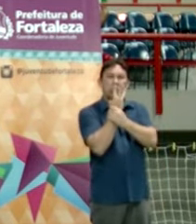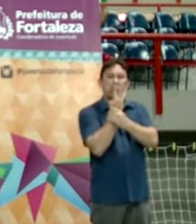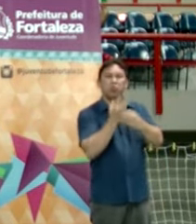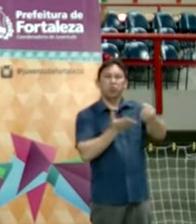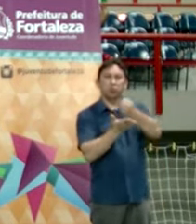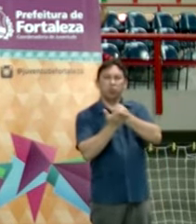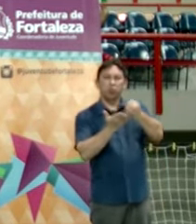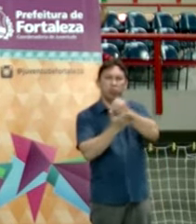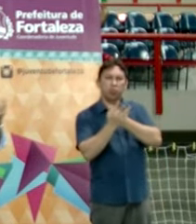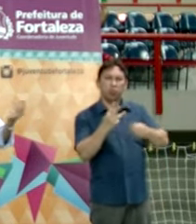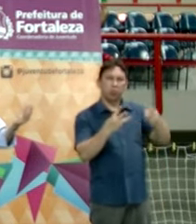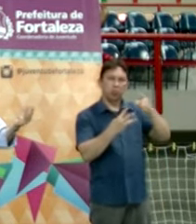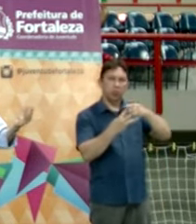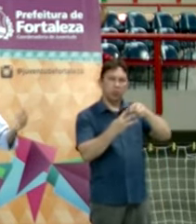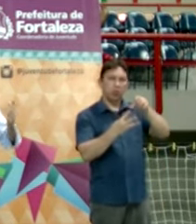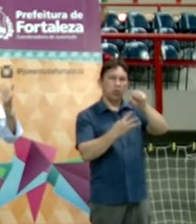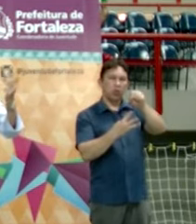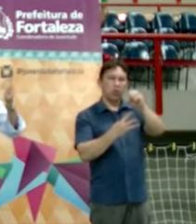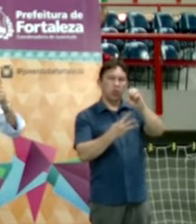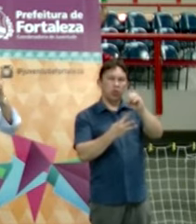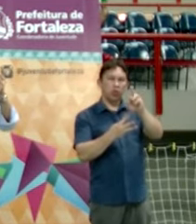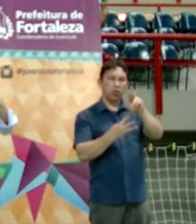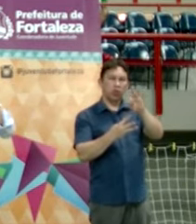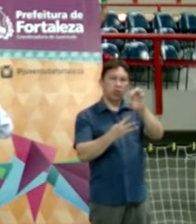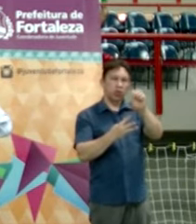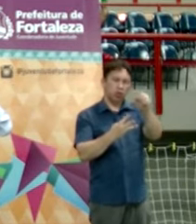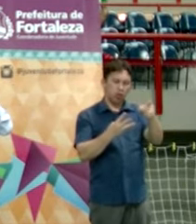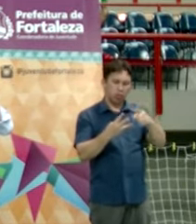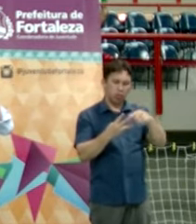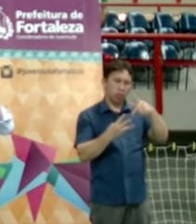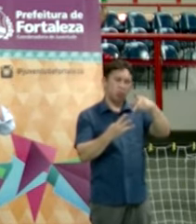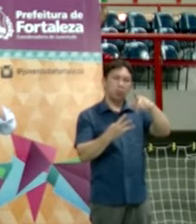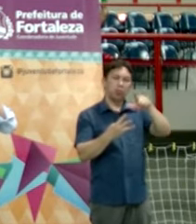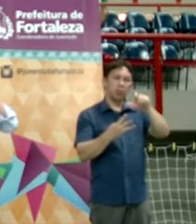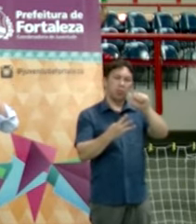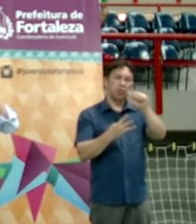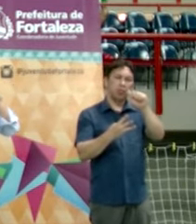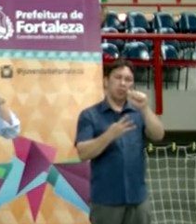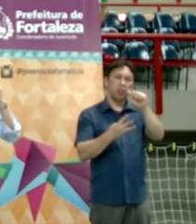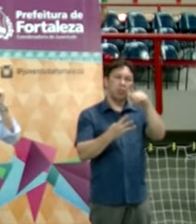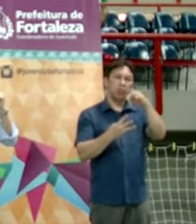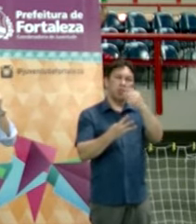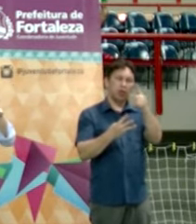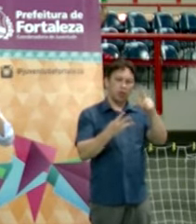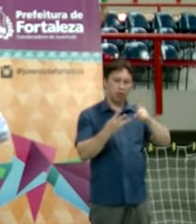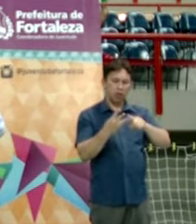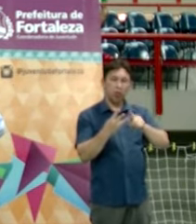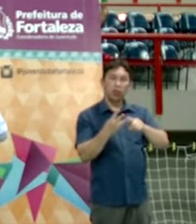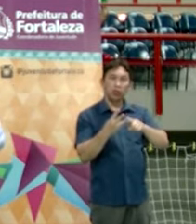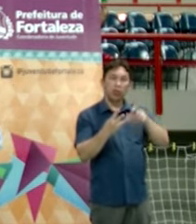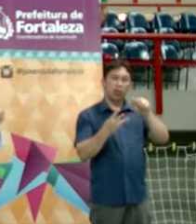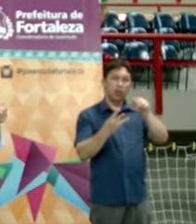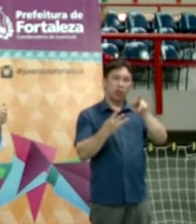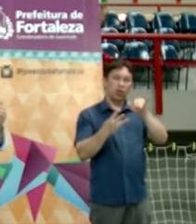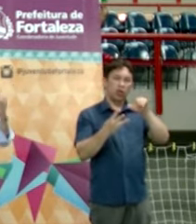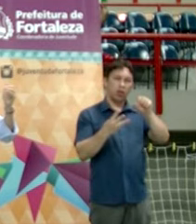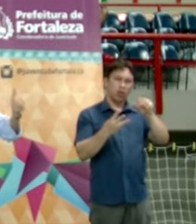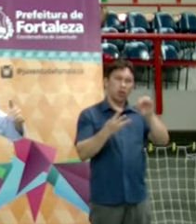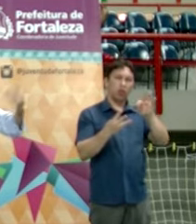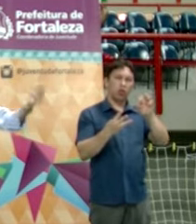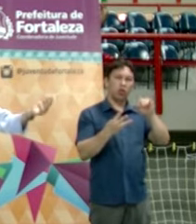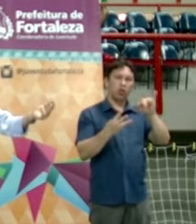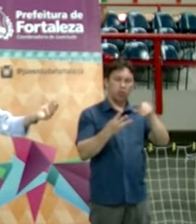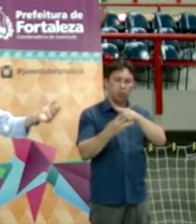fundamentações básicas do pensamento filosófico. Ano passado, graças a Deus, a gente tinha resolvido uma questão aqui sobre Platão, né, e